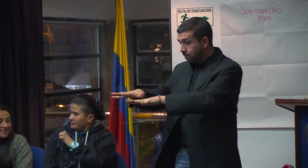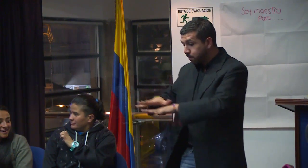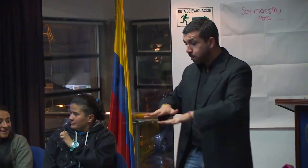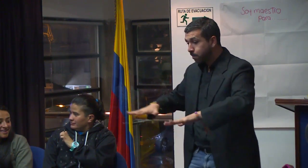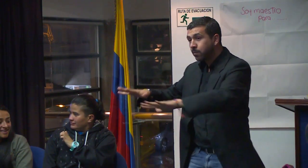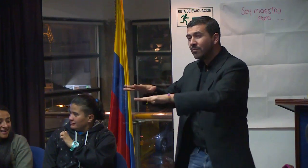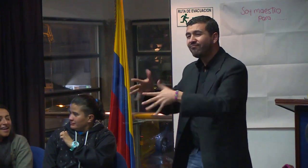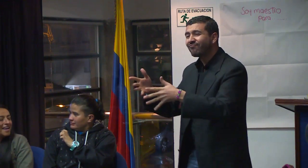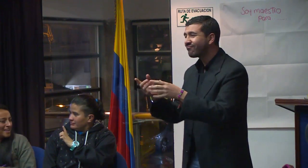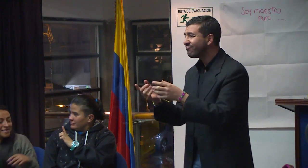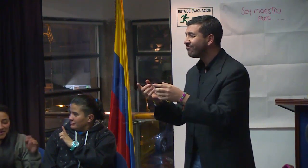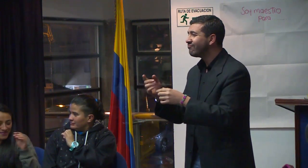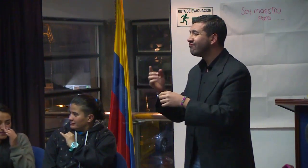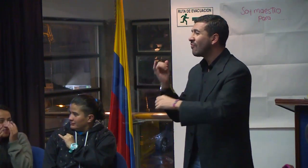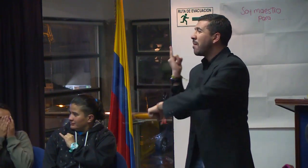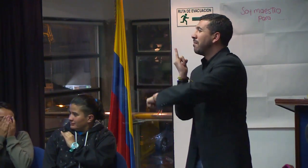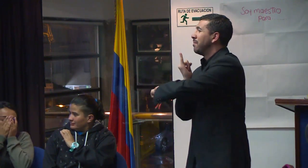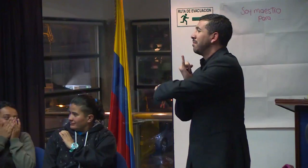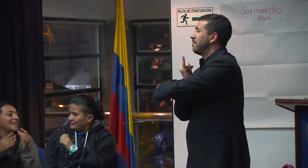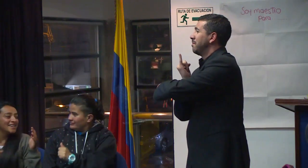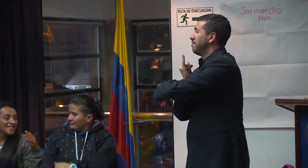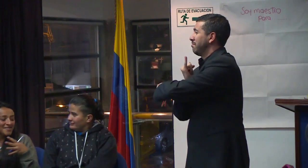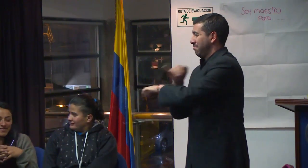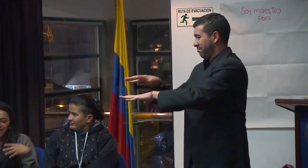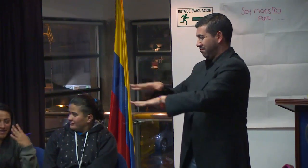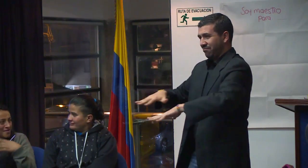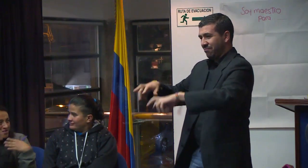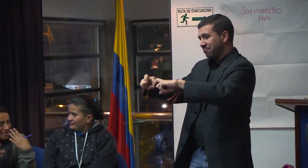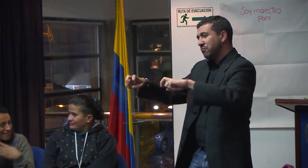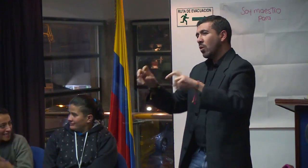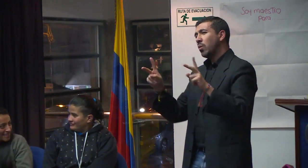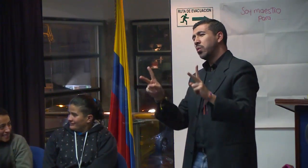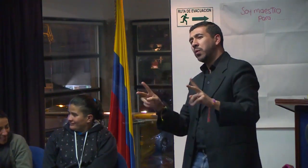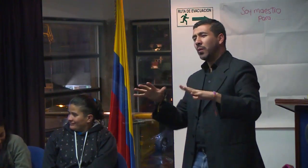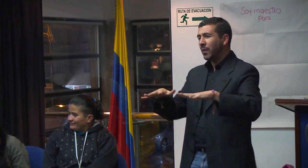Por ejemplo, van dos novios en un espacio, en una...